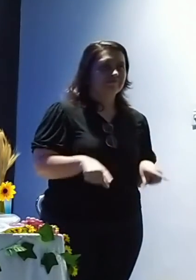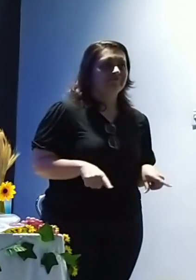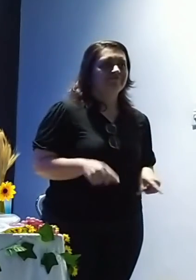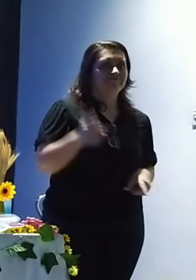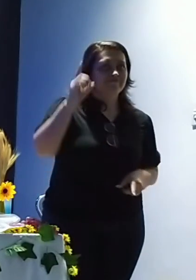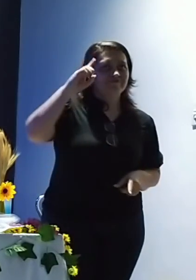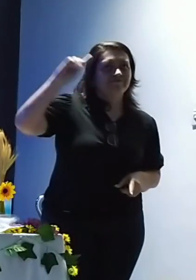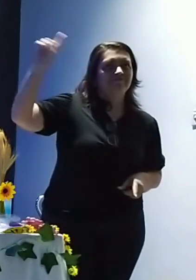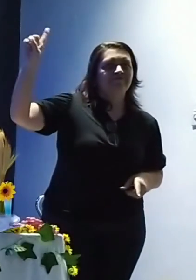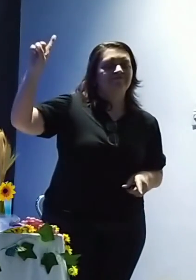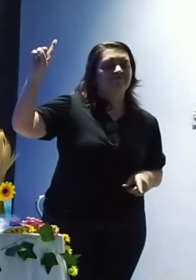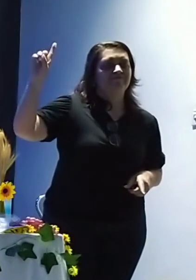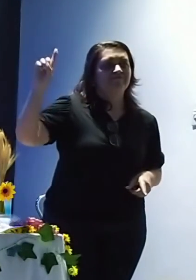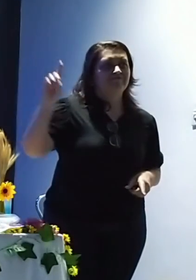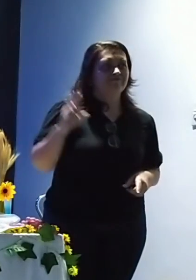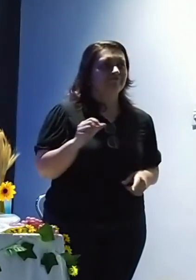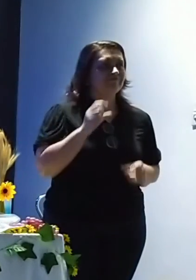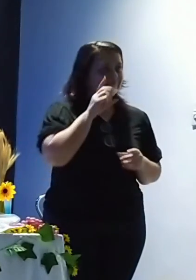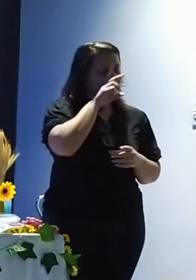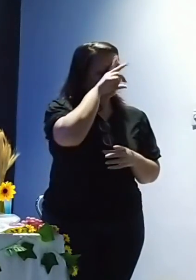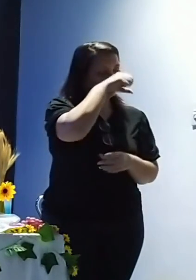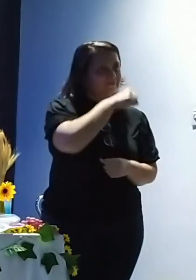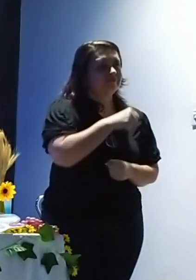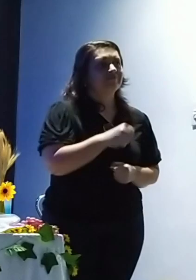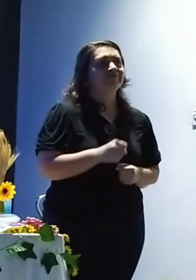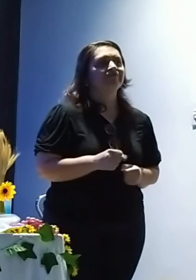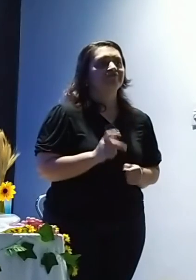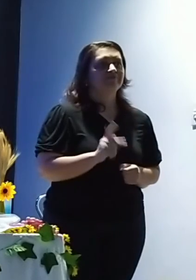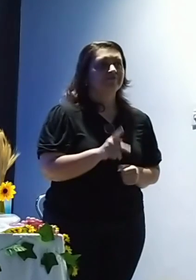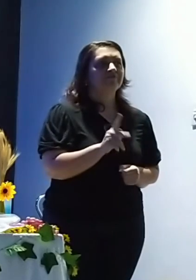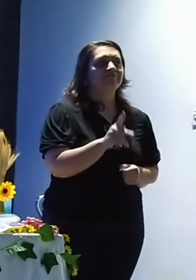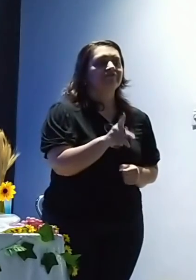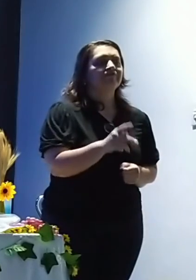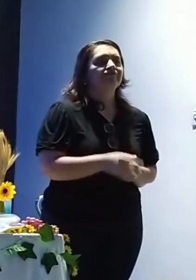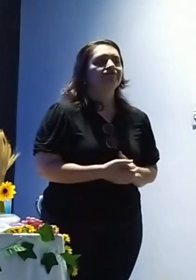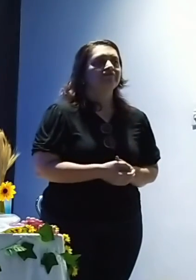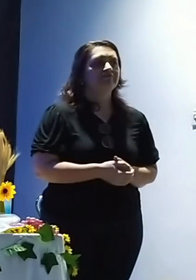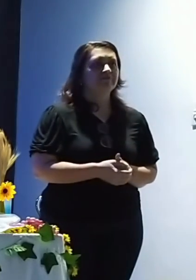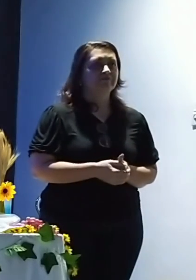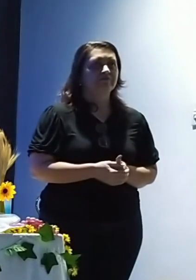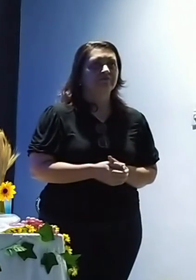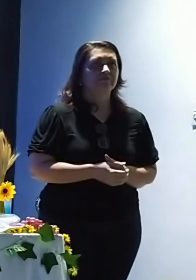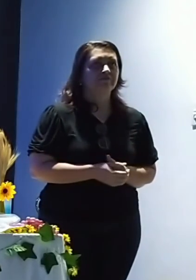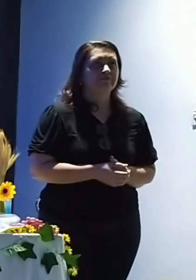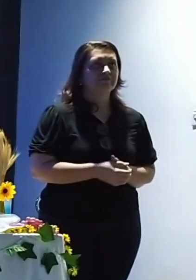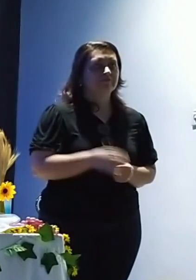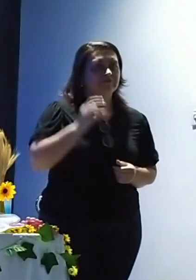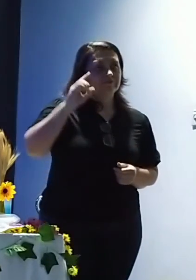tempo todo. Permita que Deus